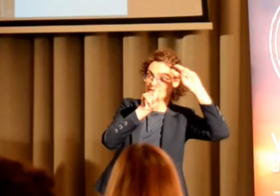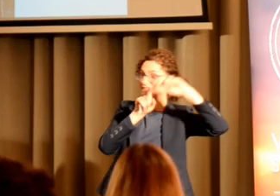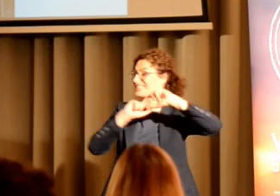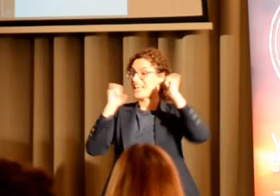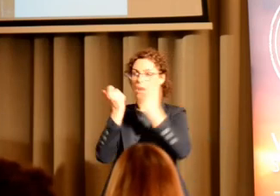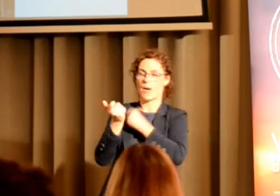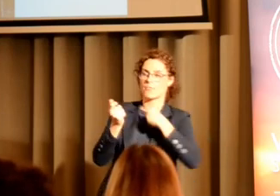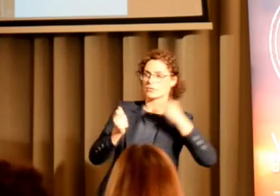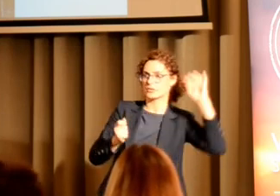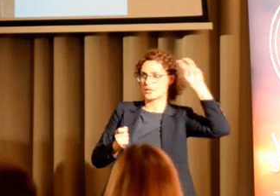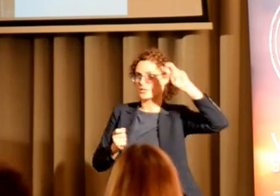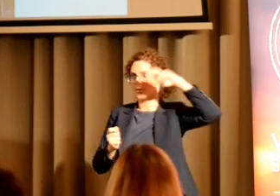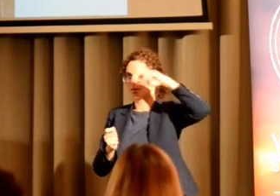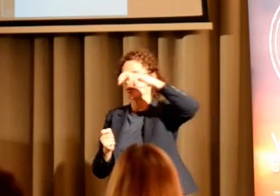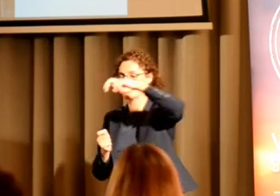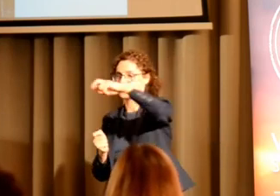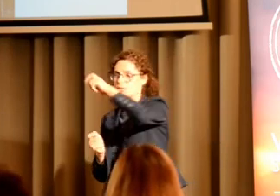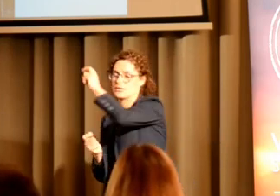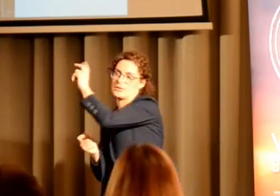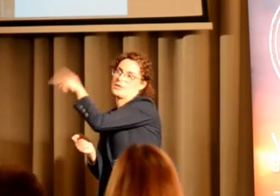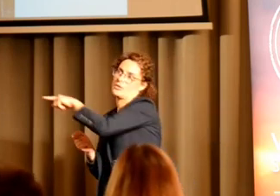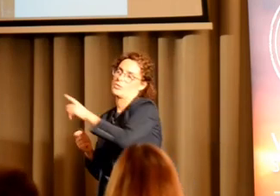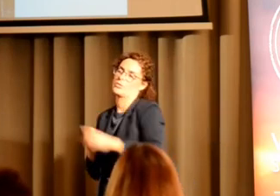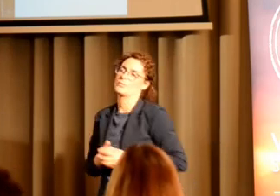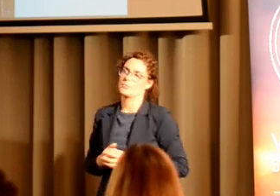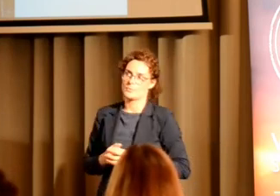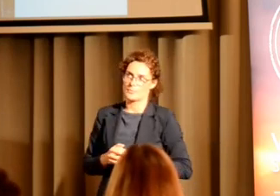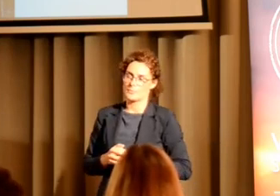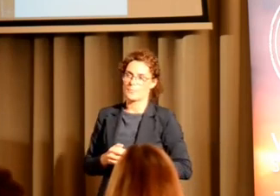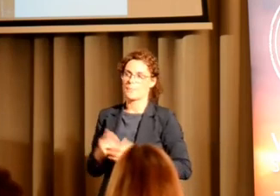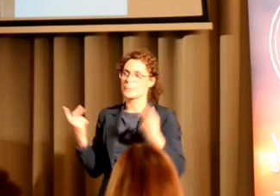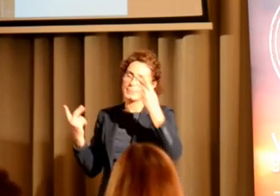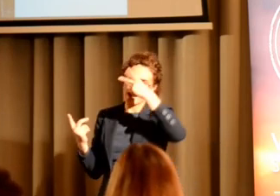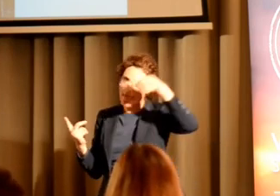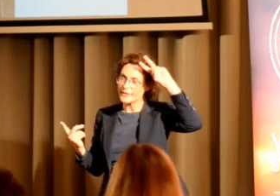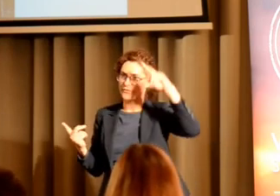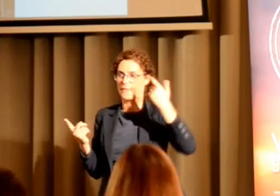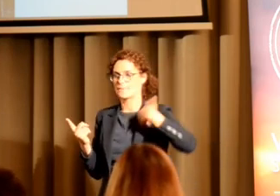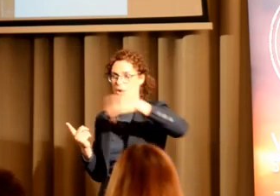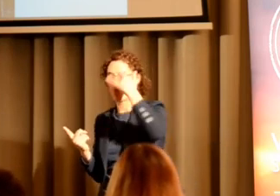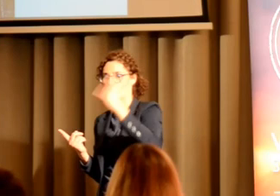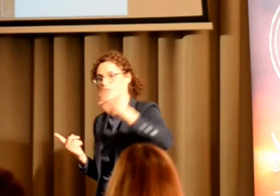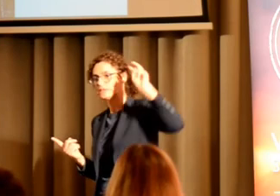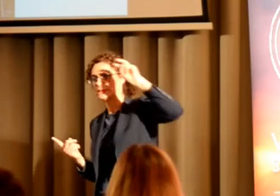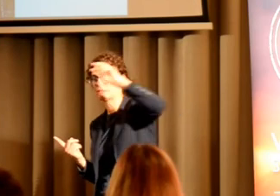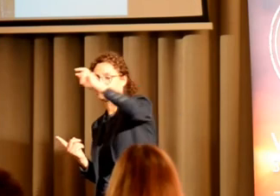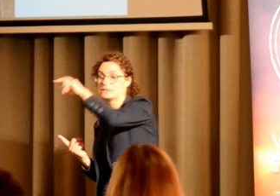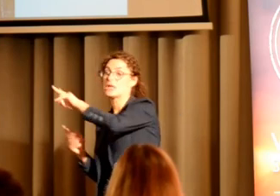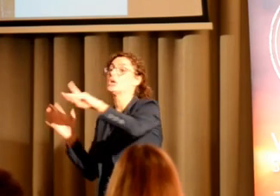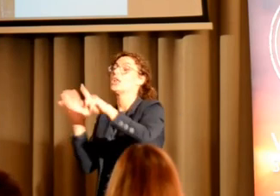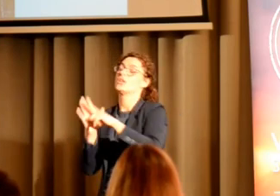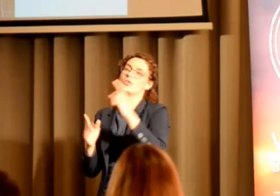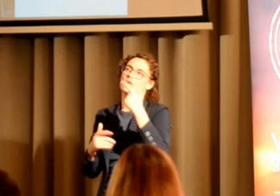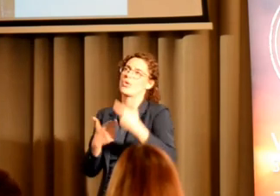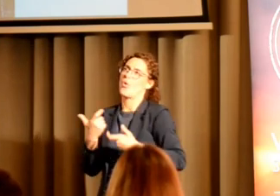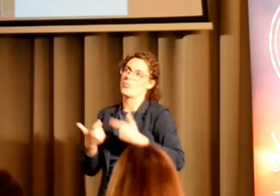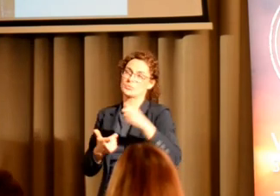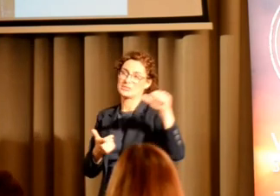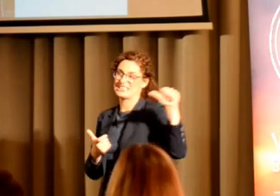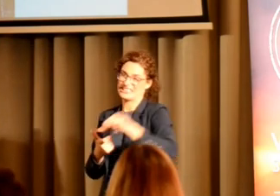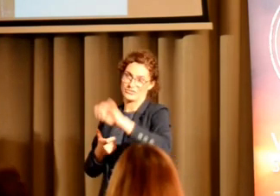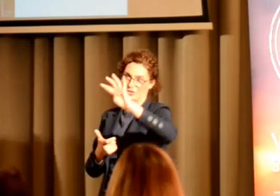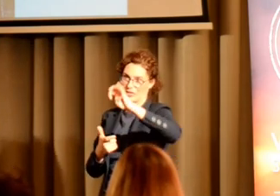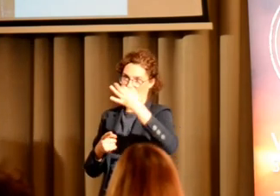całą Polskę aż na Litwę i na Białoruś. I po zrobieniu ponad